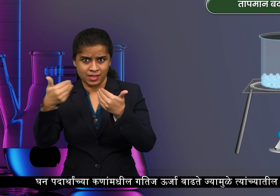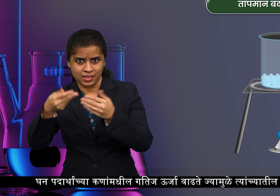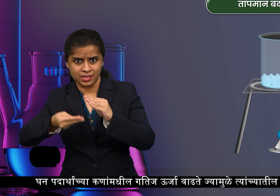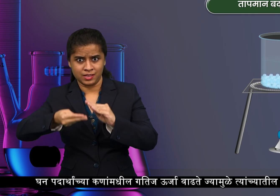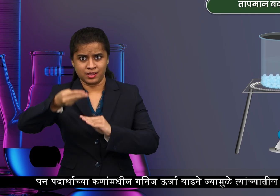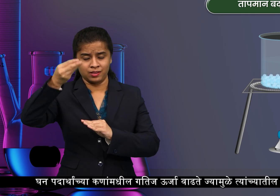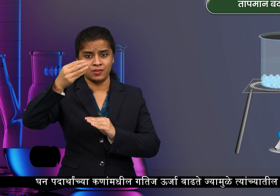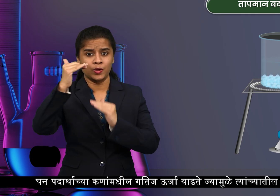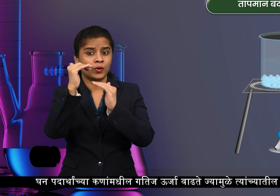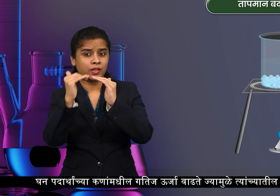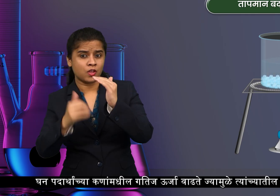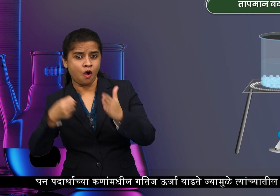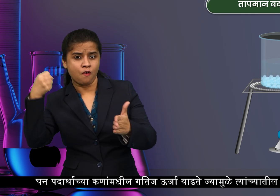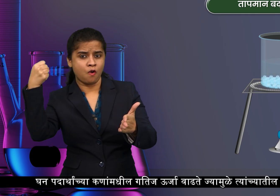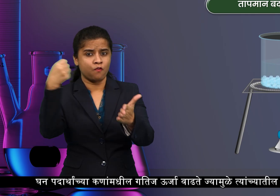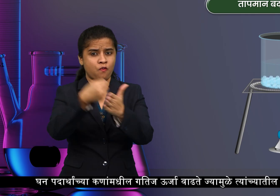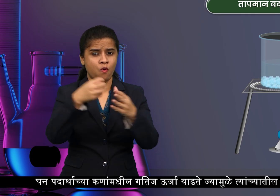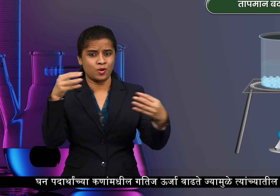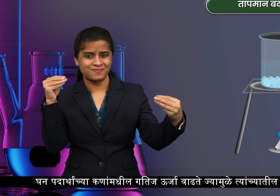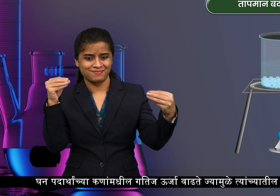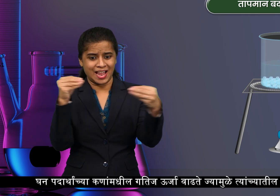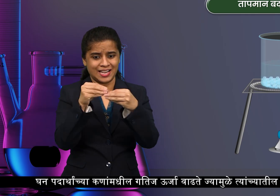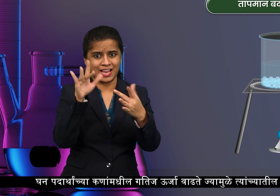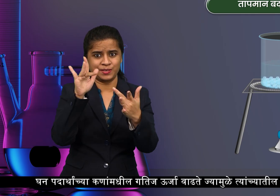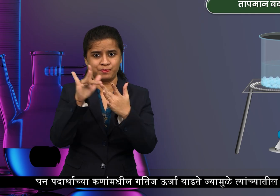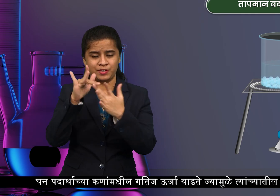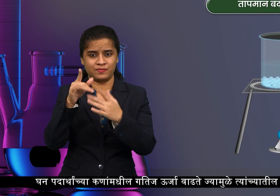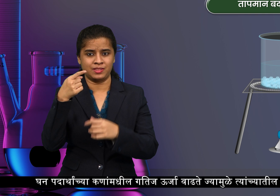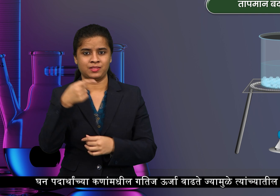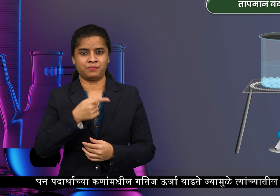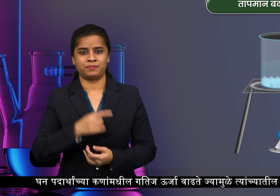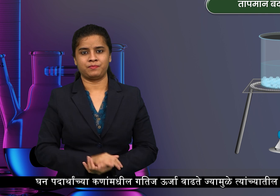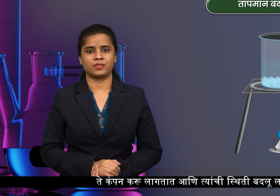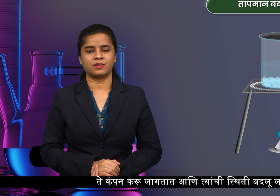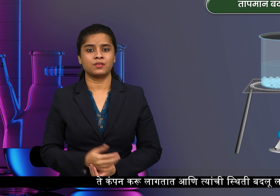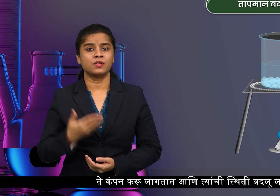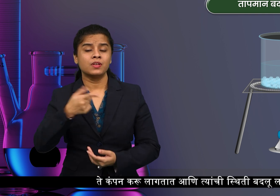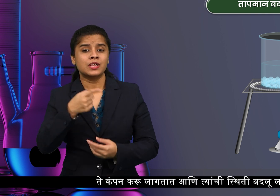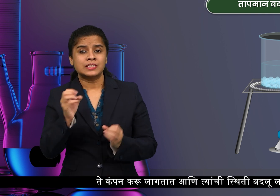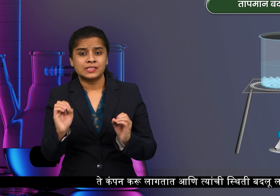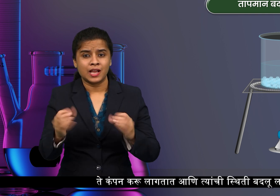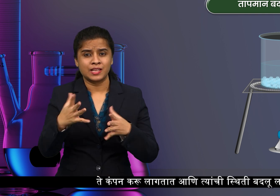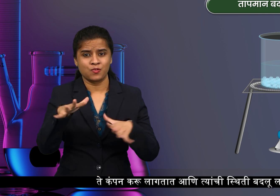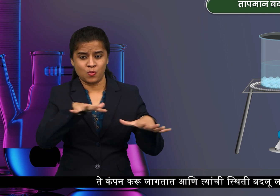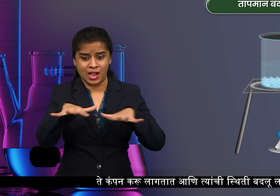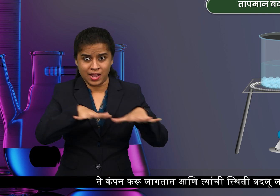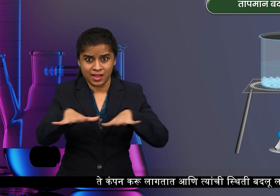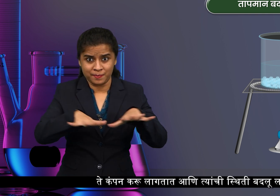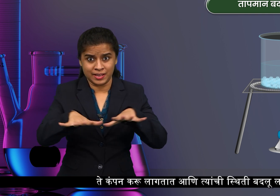वाढते, ज्यामुळे त्यांच्यातील आकर्षण बल कमी होतो. हे कंपन करू लागतात आणि त्यांची